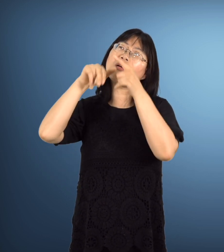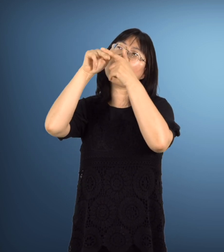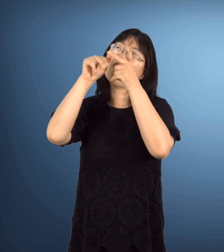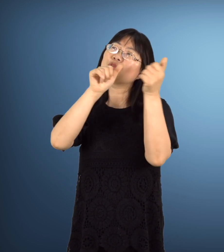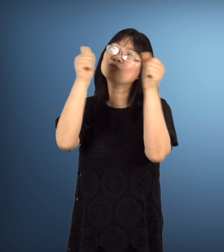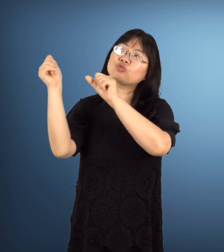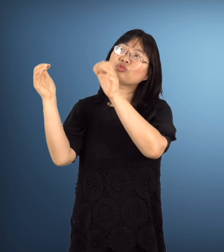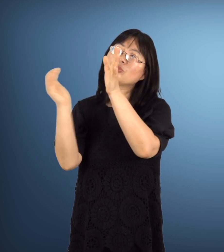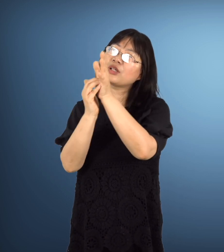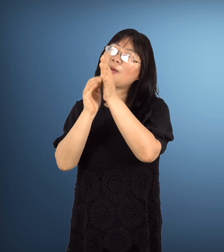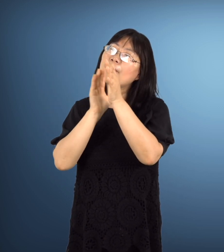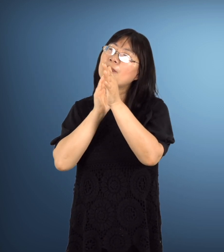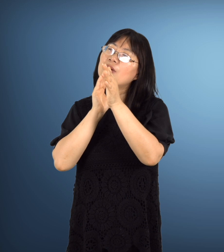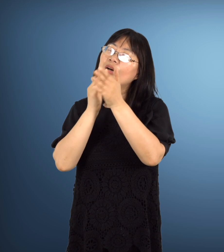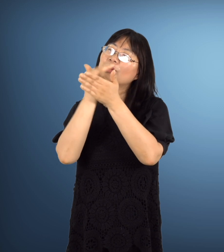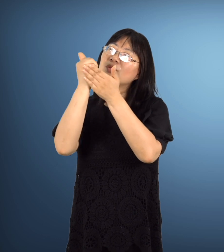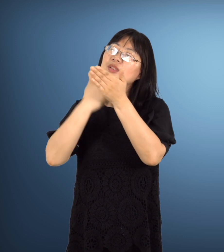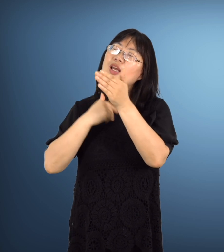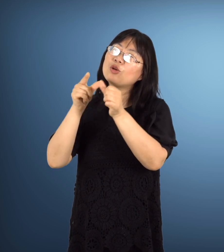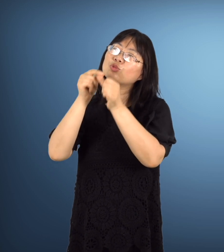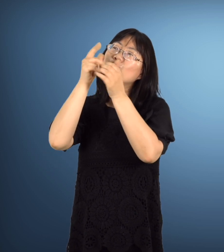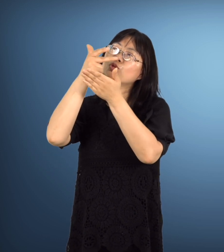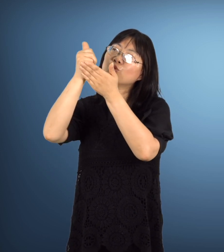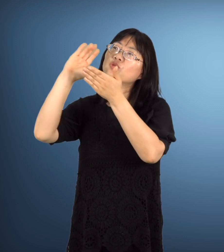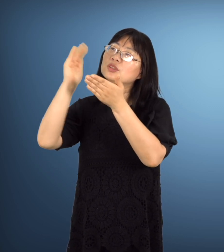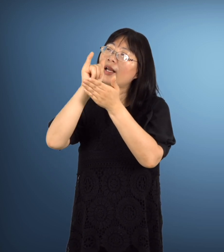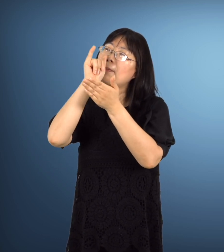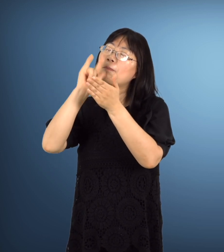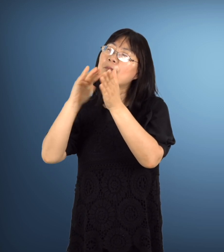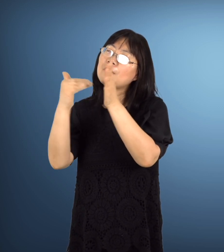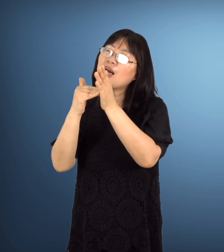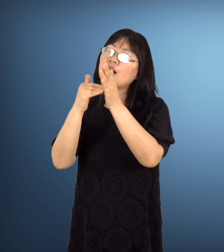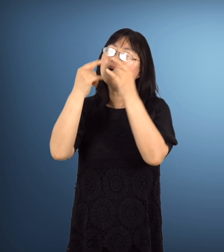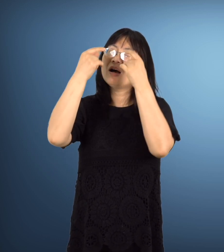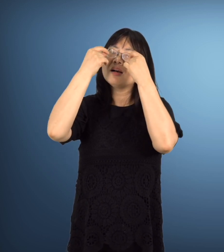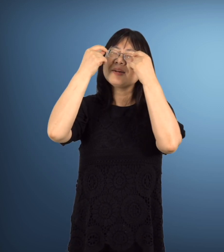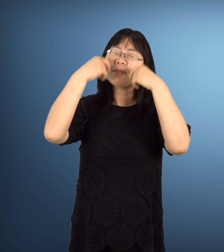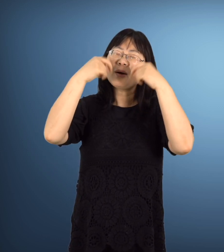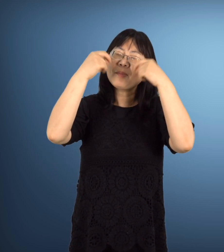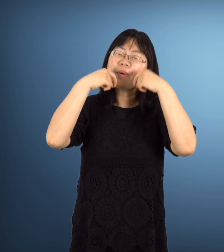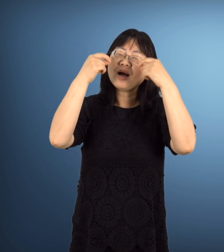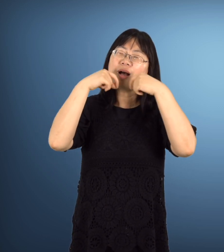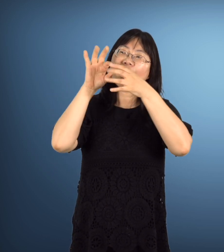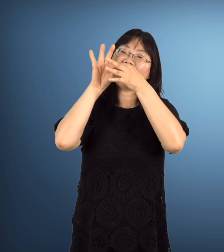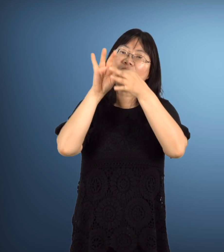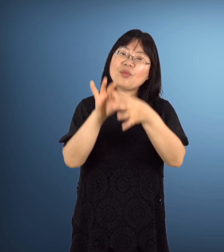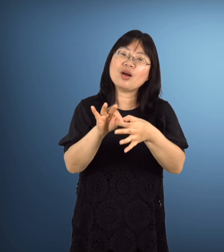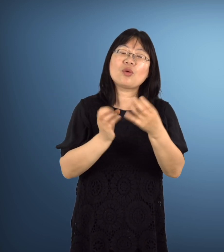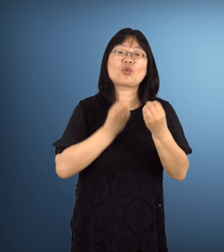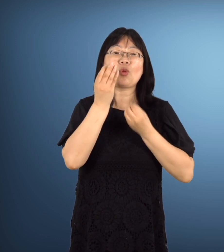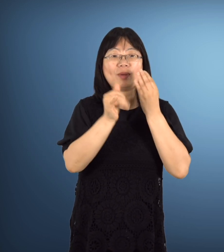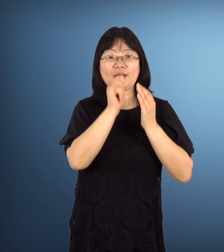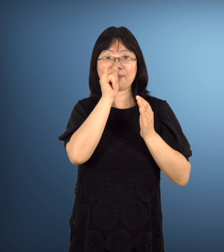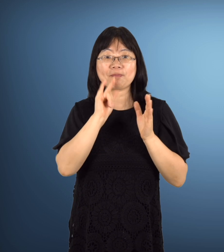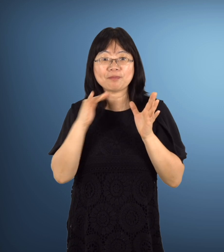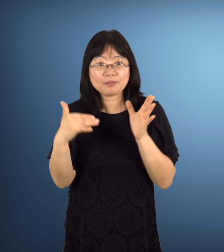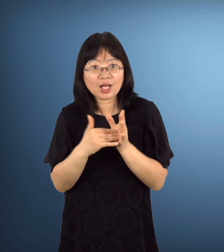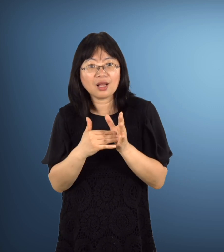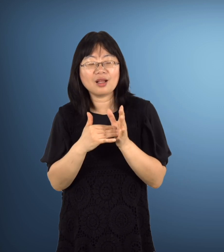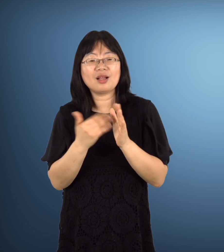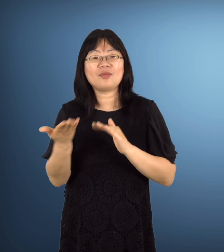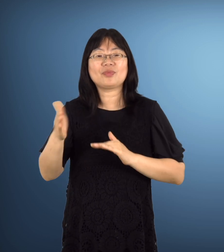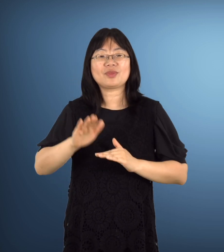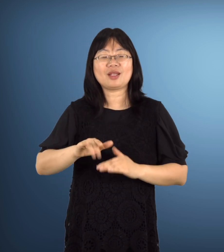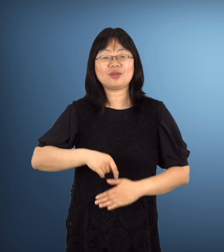죽으셨군요. 주님이 내 구주가 되십니다. 눈물을 펑펑 쏟아내면서 고백을 해요.